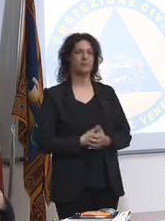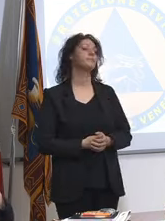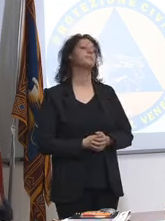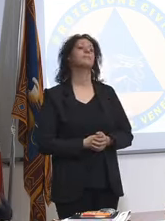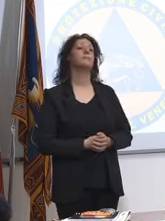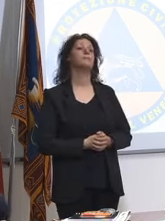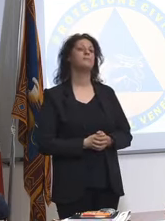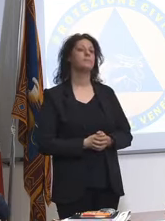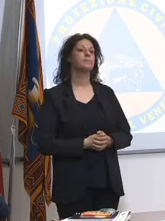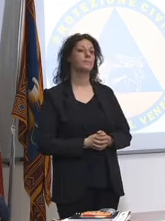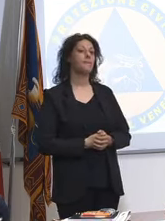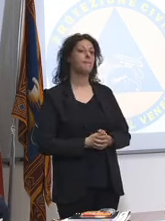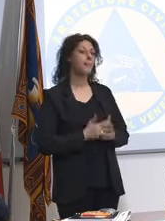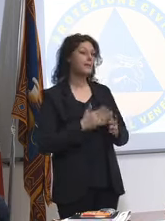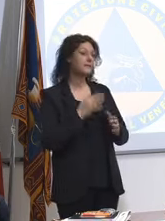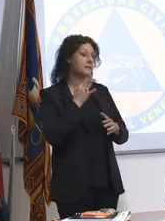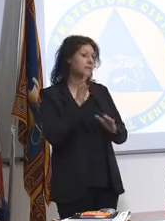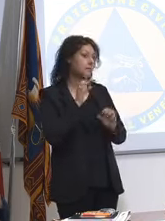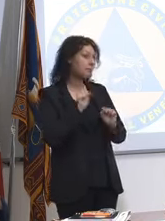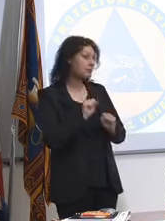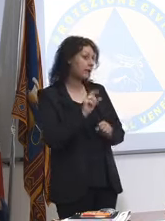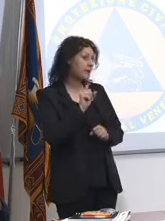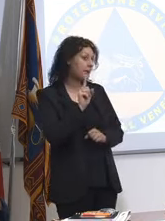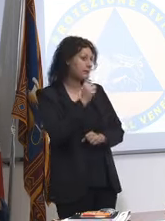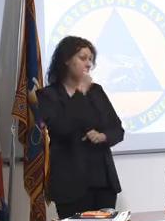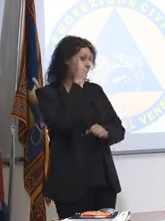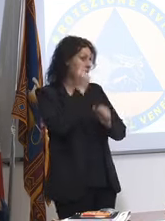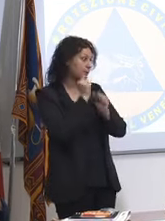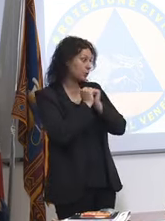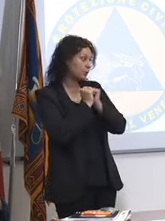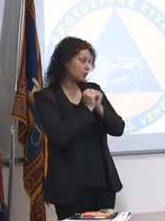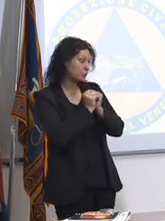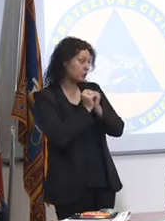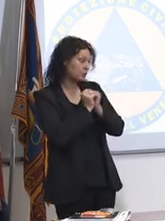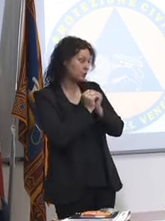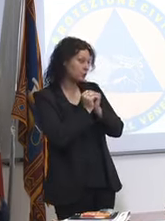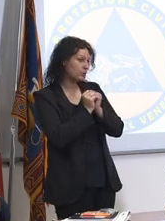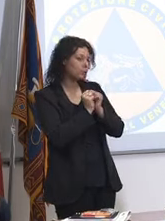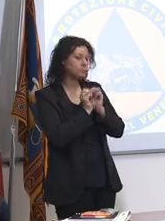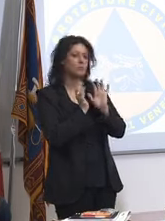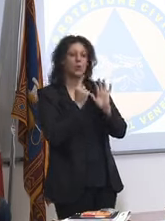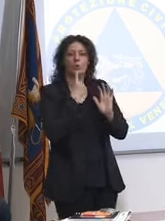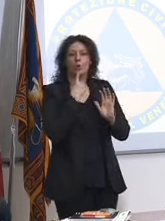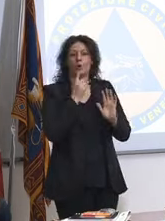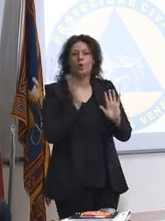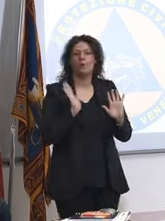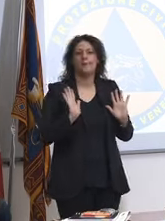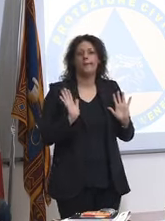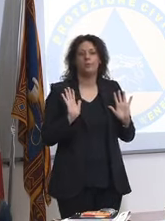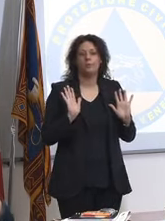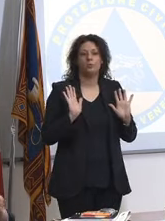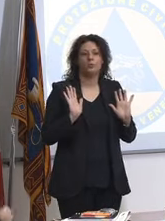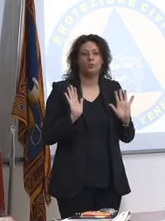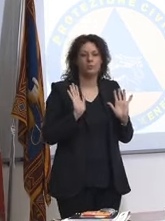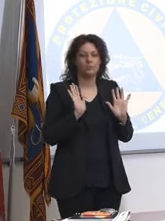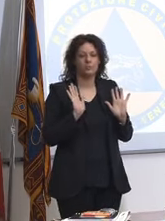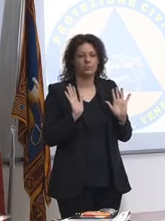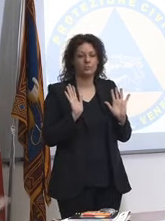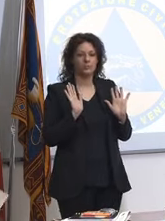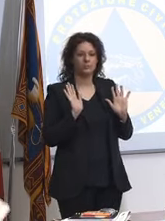Quindi dal primo potrebbe essere? No, non ho detto questo. No, chiedo. No, no.